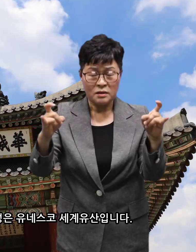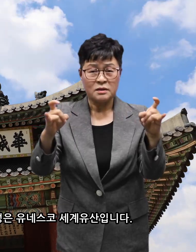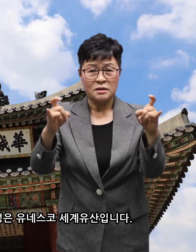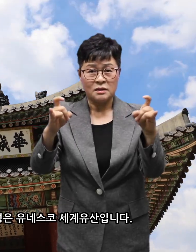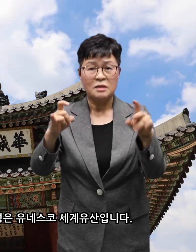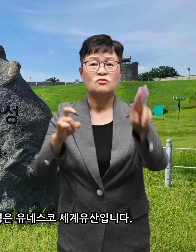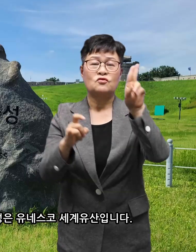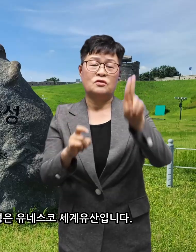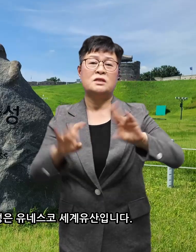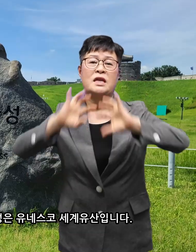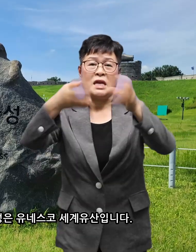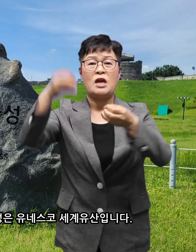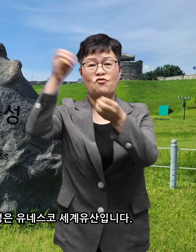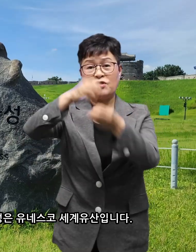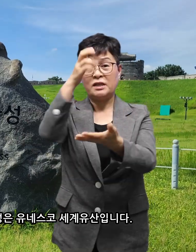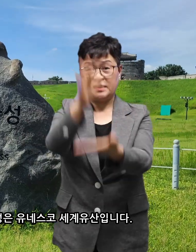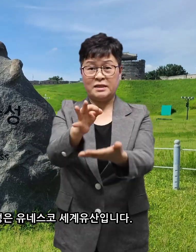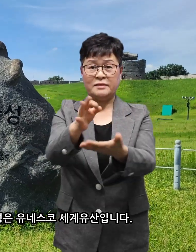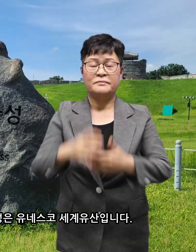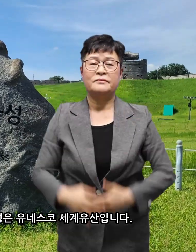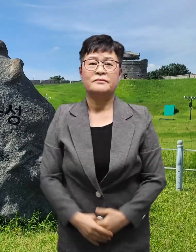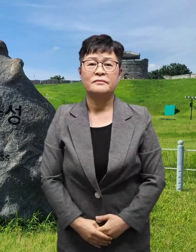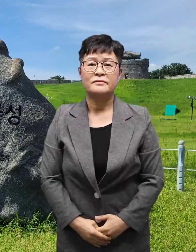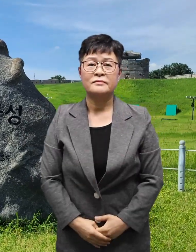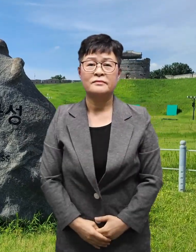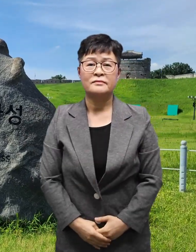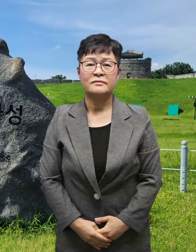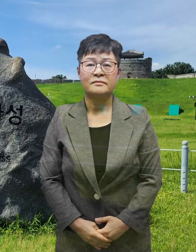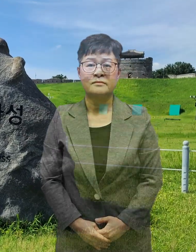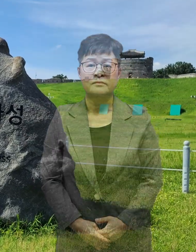수원화성은 유네스코 세계유산입니다.